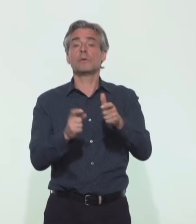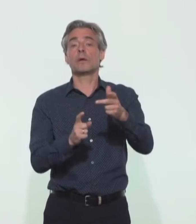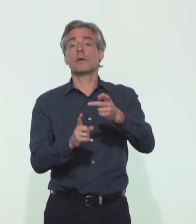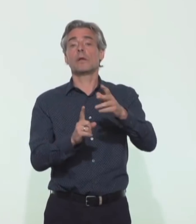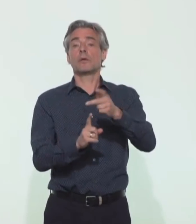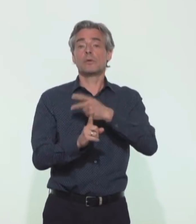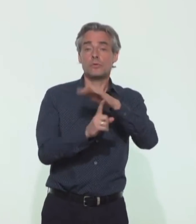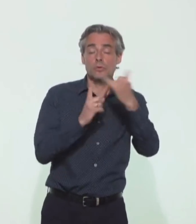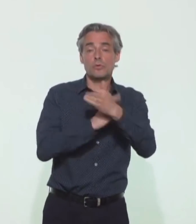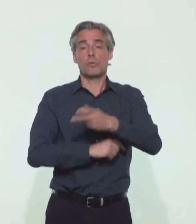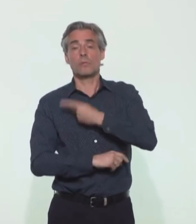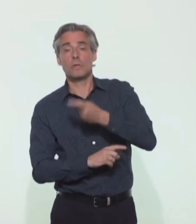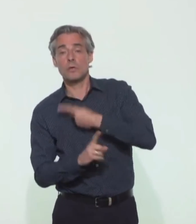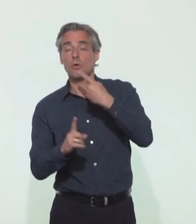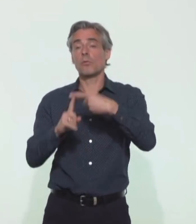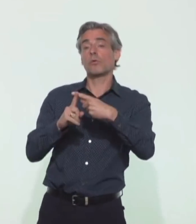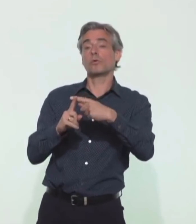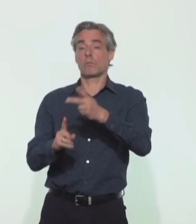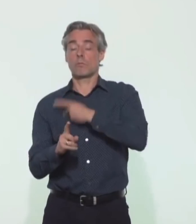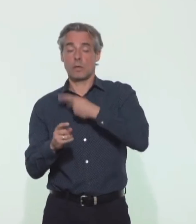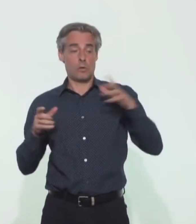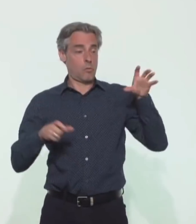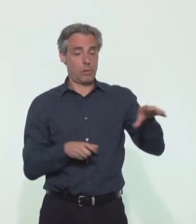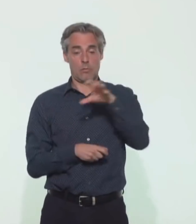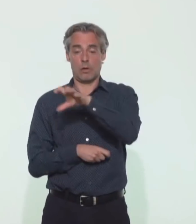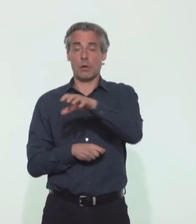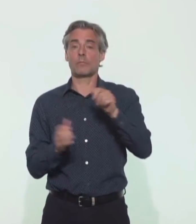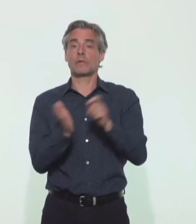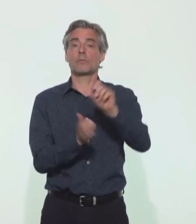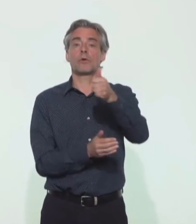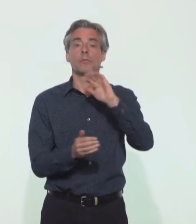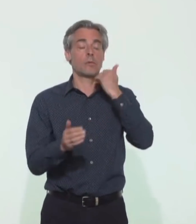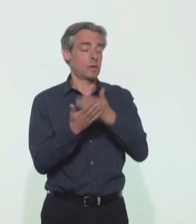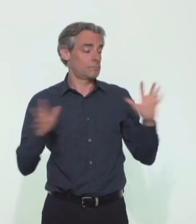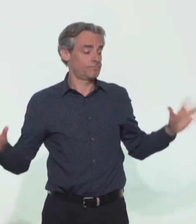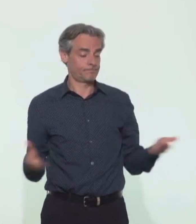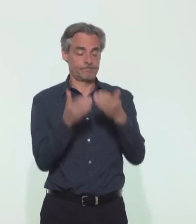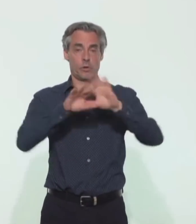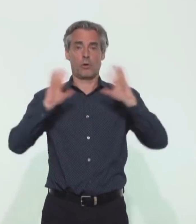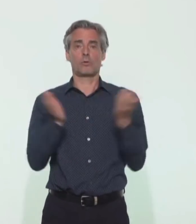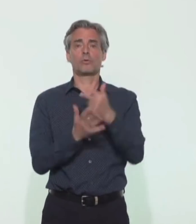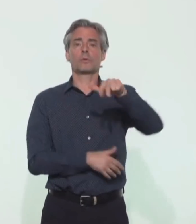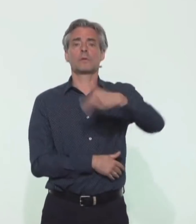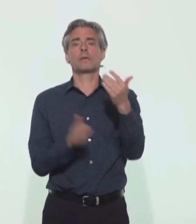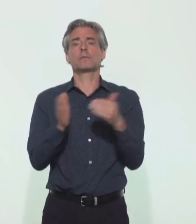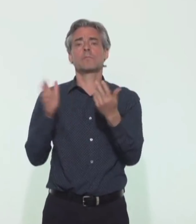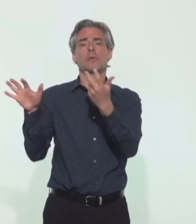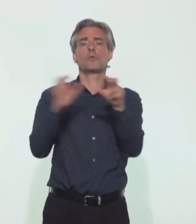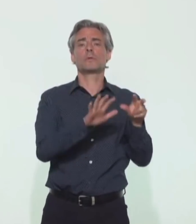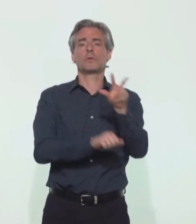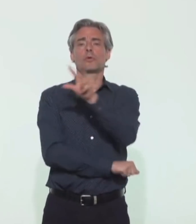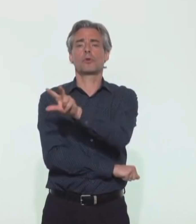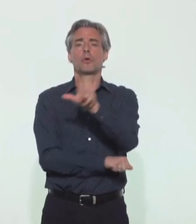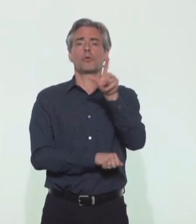survenus au sein des établissements sociaux et médico-sociaux depuis le 1er mars, nous déplorons donc 13